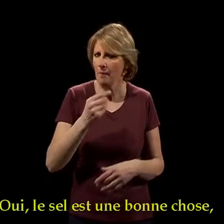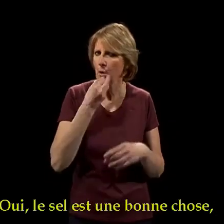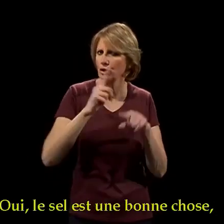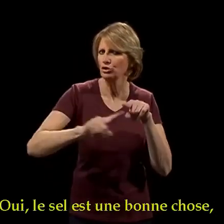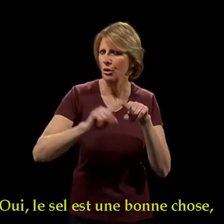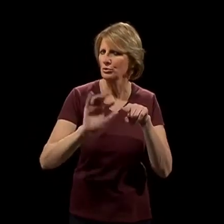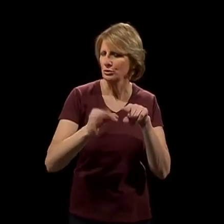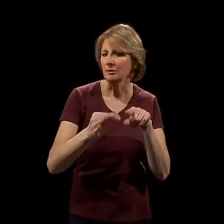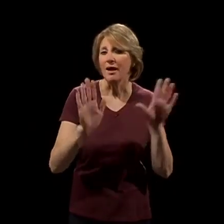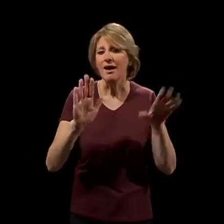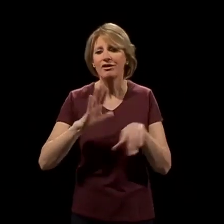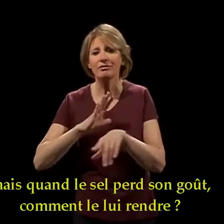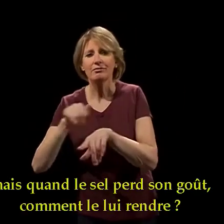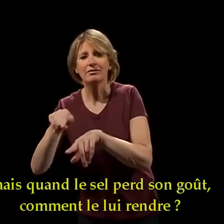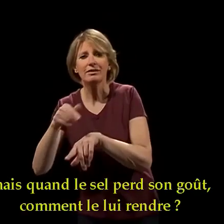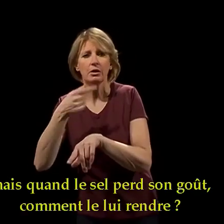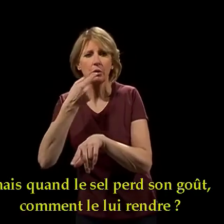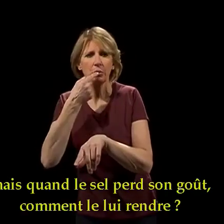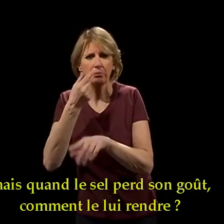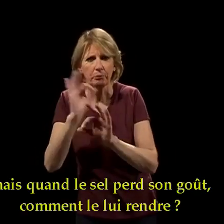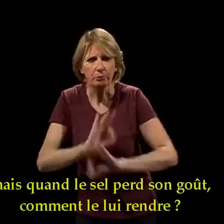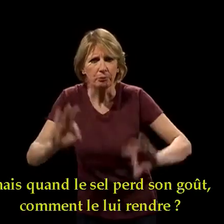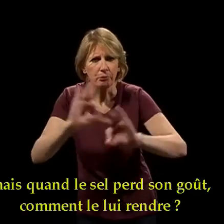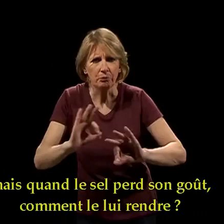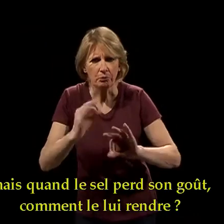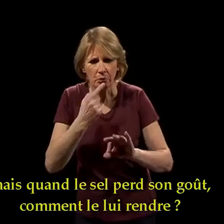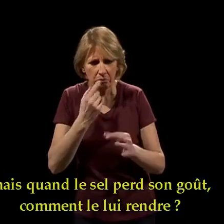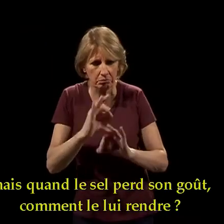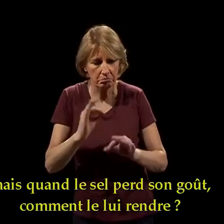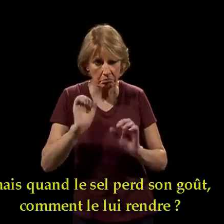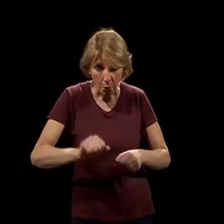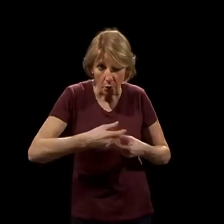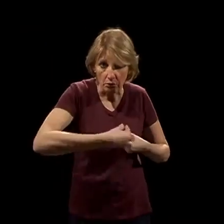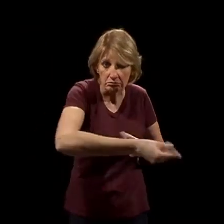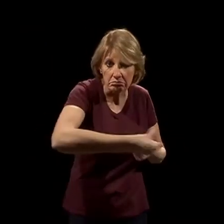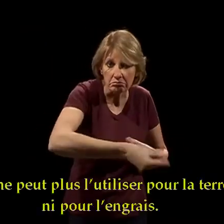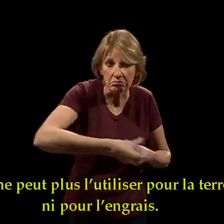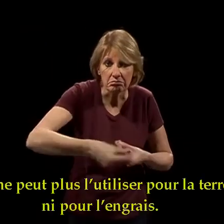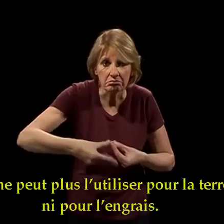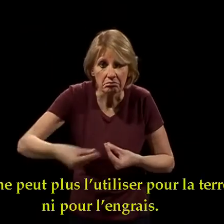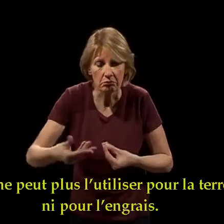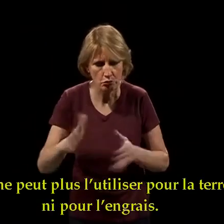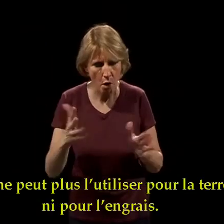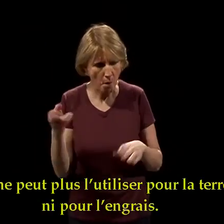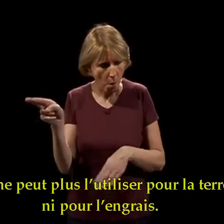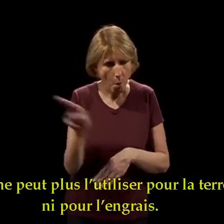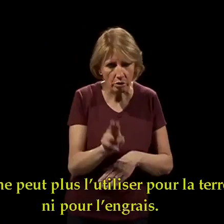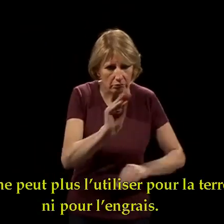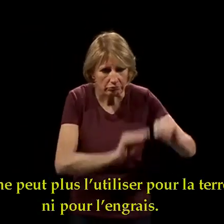sel est une bonne chose, mais quand le sel perd son goût, comment le lui rendre ? » ne peut plus l'utiliser